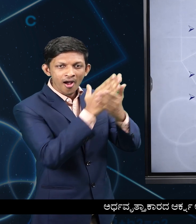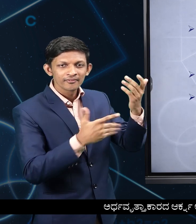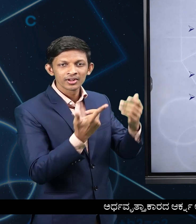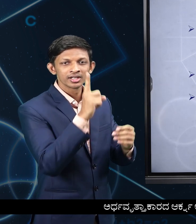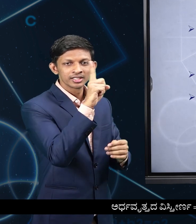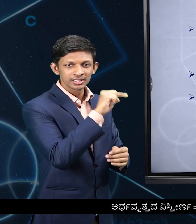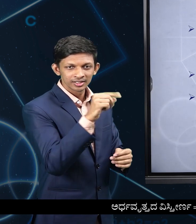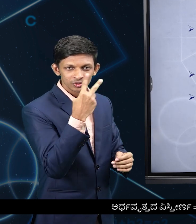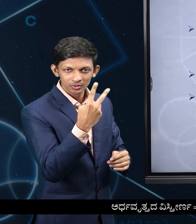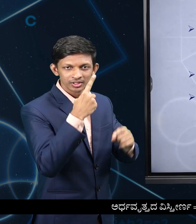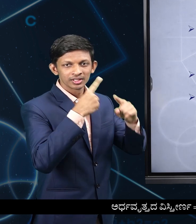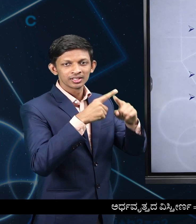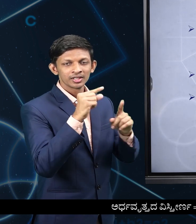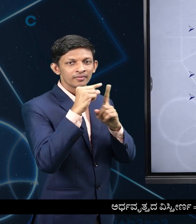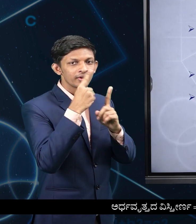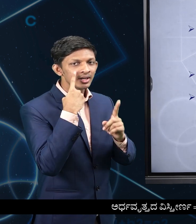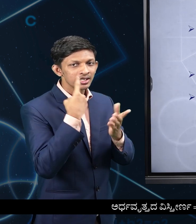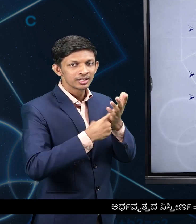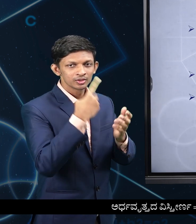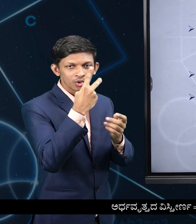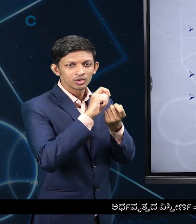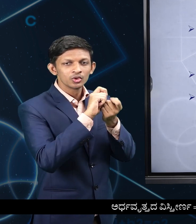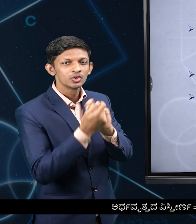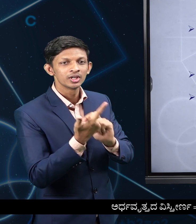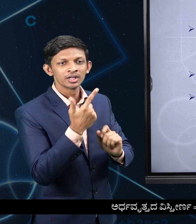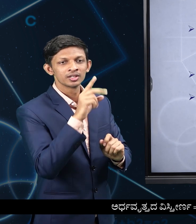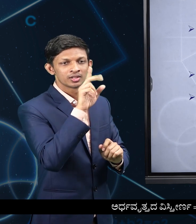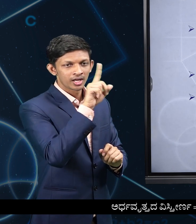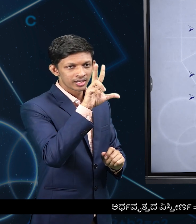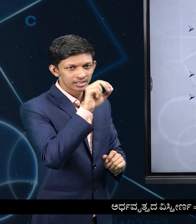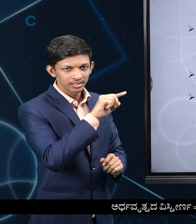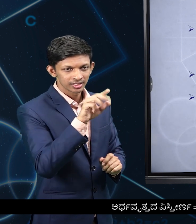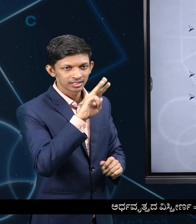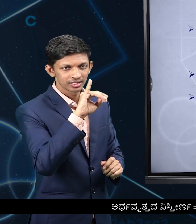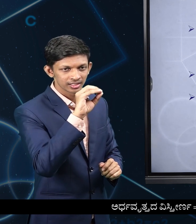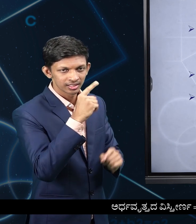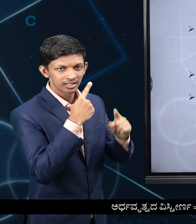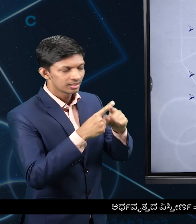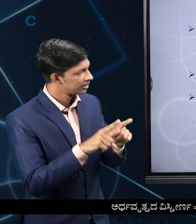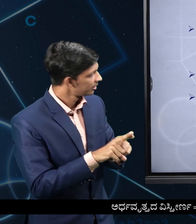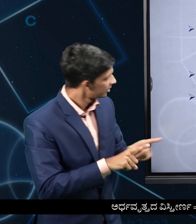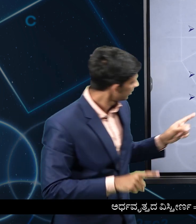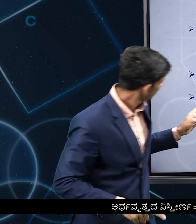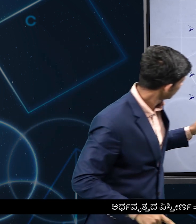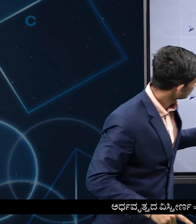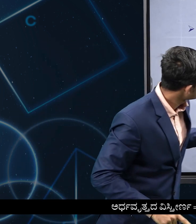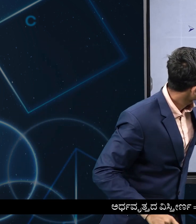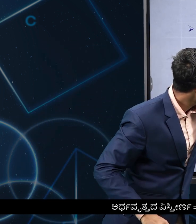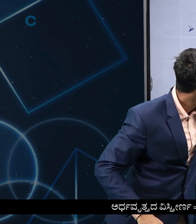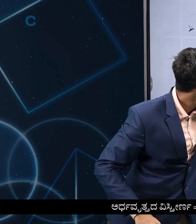ಘಟಕಗಳು. ಅರ್ಧವೃತ್ತದ ವಿಸ್ತೀರ್ಣ = 1/2 ಇಂಟು πr² = 180 ಡಿಗ್ರಿ / 360